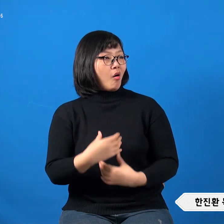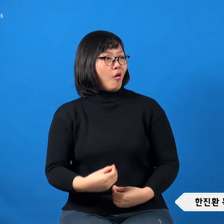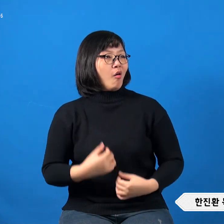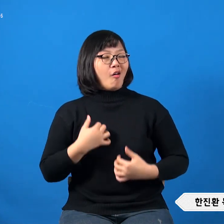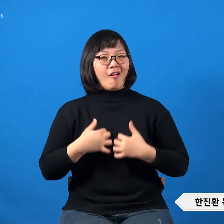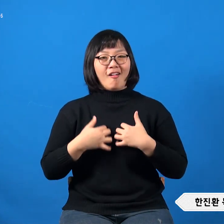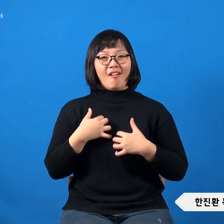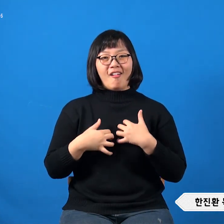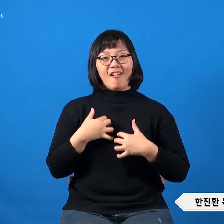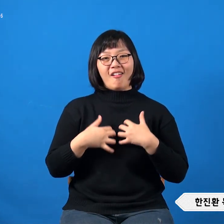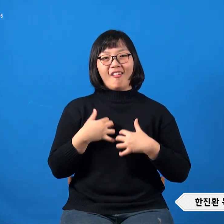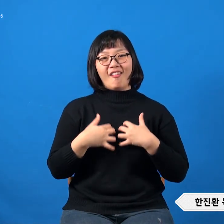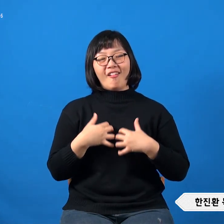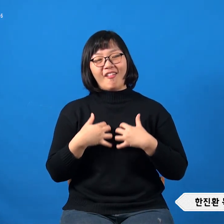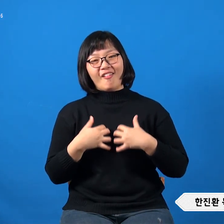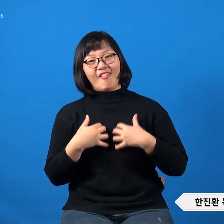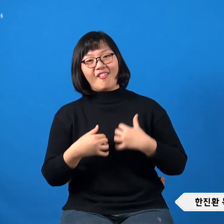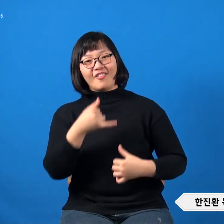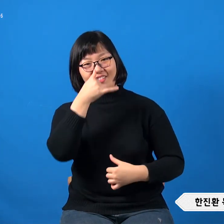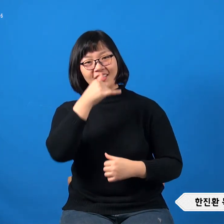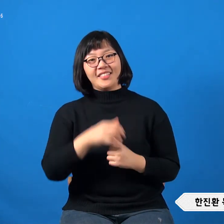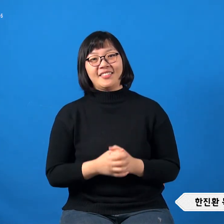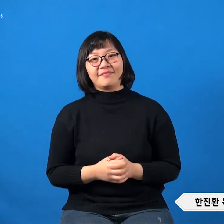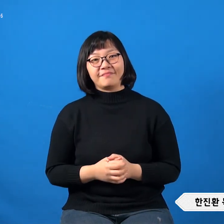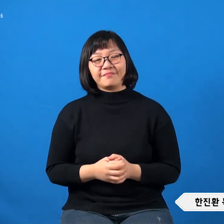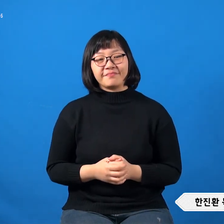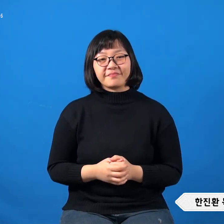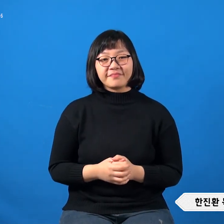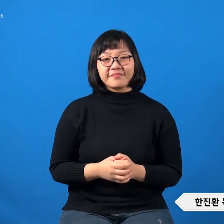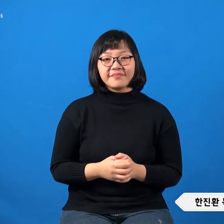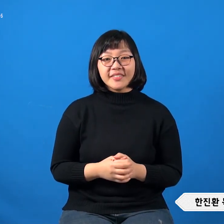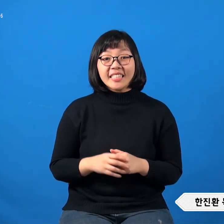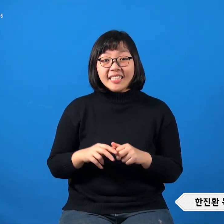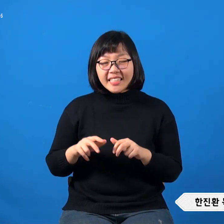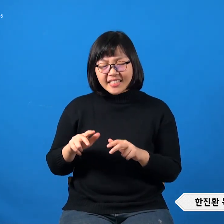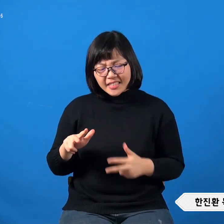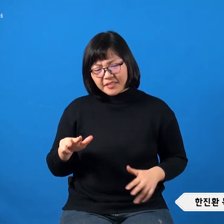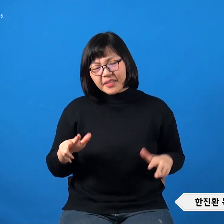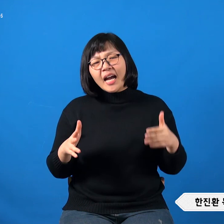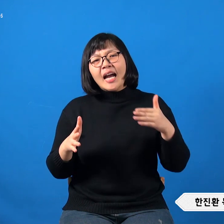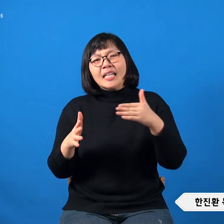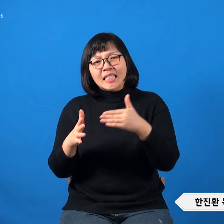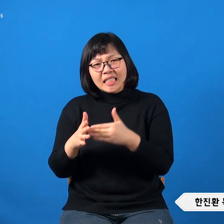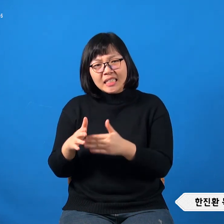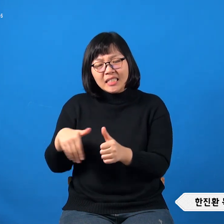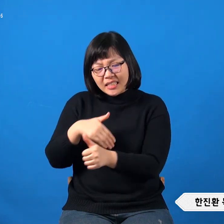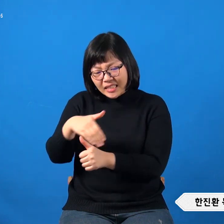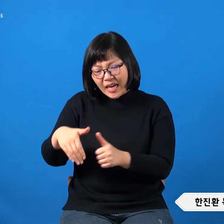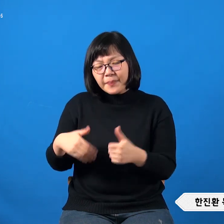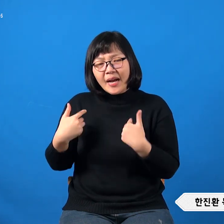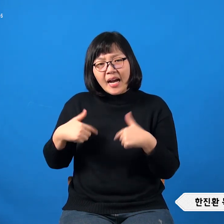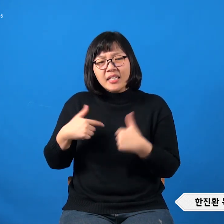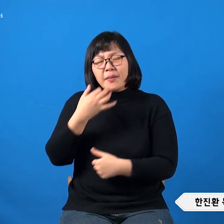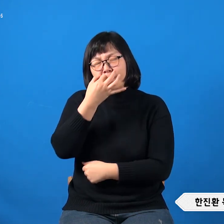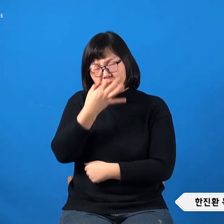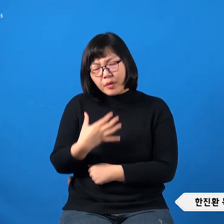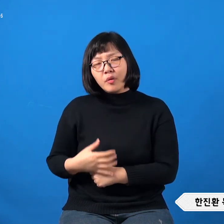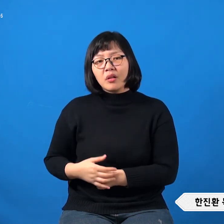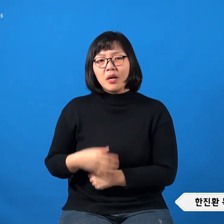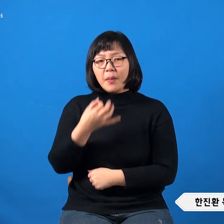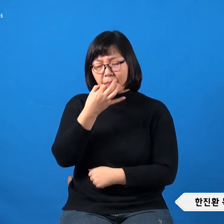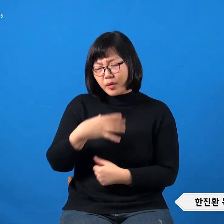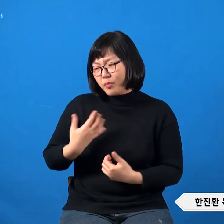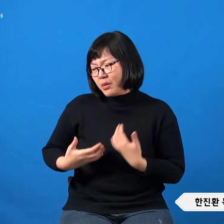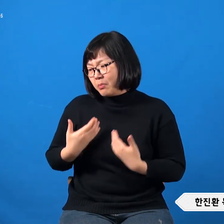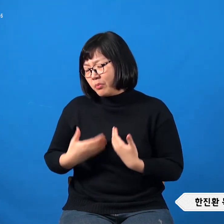기쁨이 샘솟기를 시작했습니다. 오랫동안 정말 메마른 사막처럼 그렇게 피곤하게 메마르게 살던